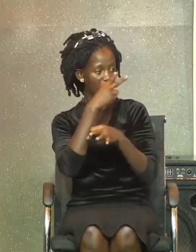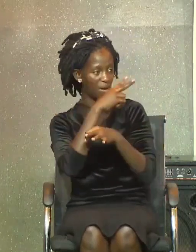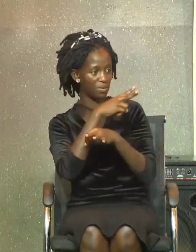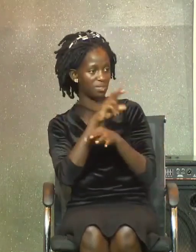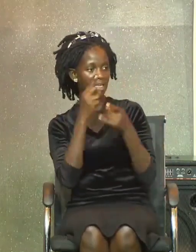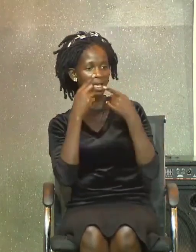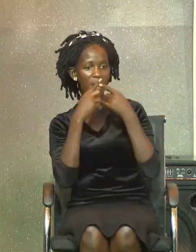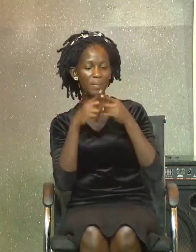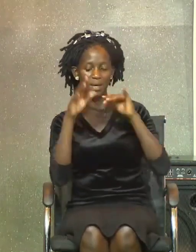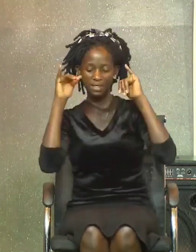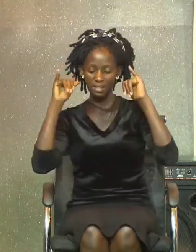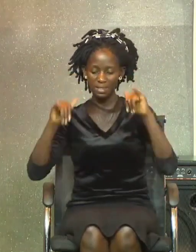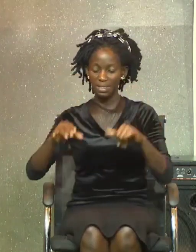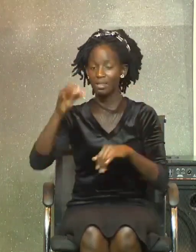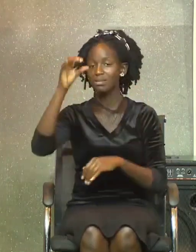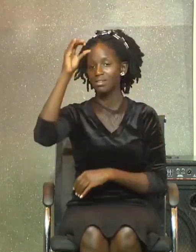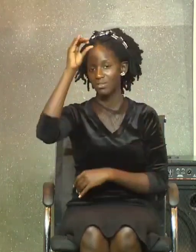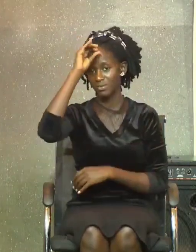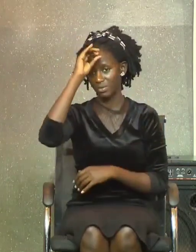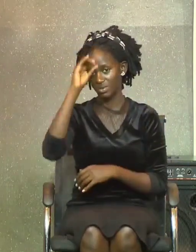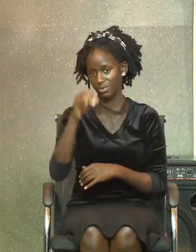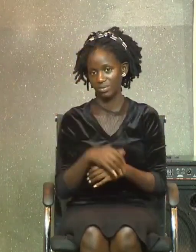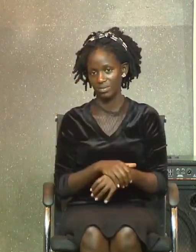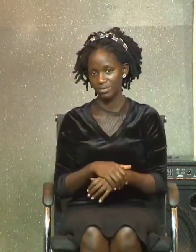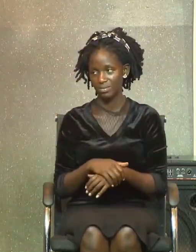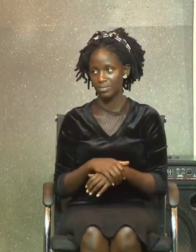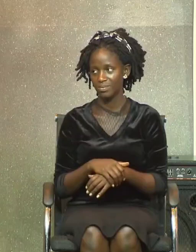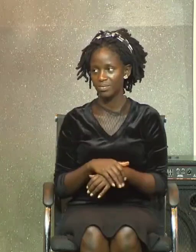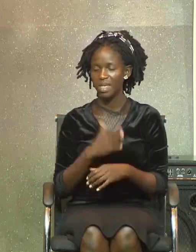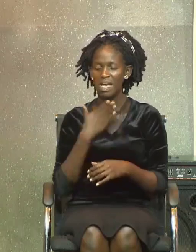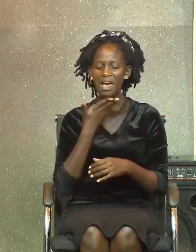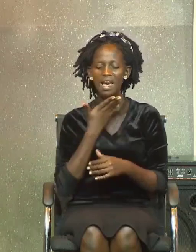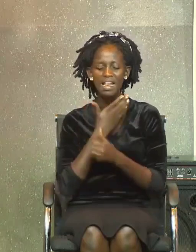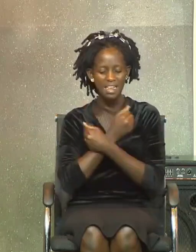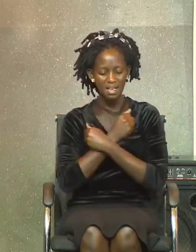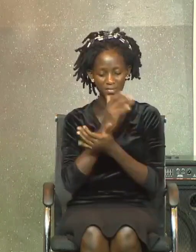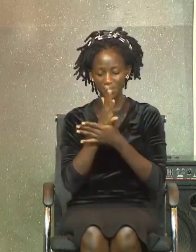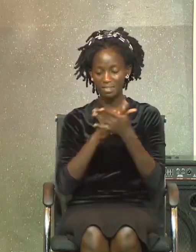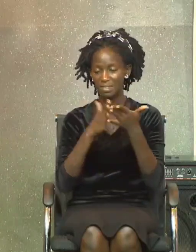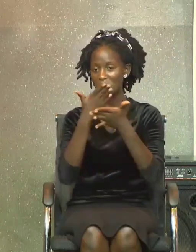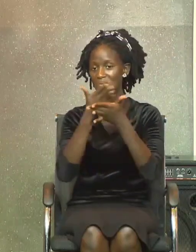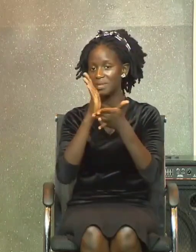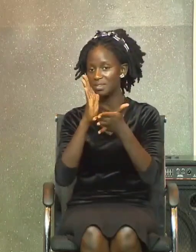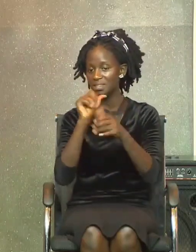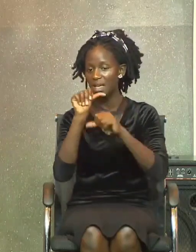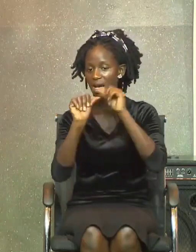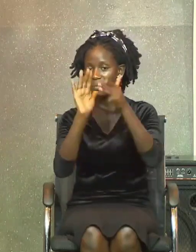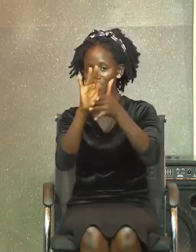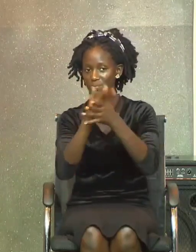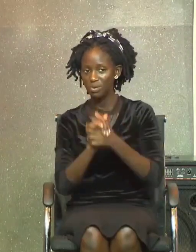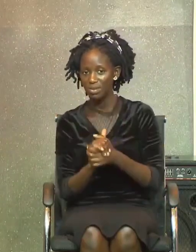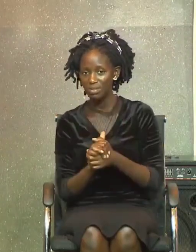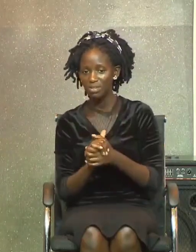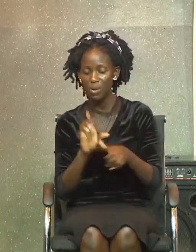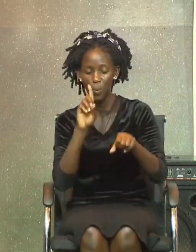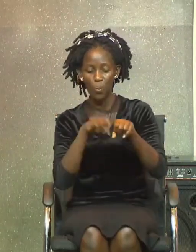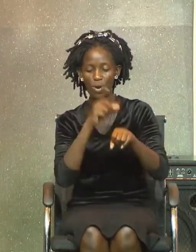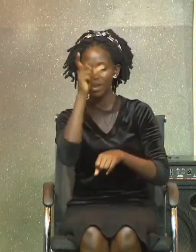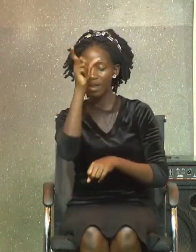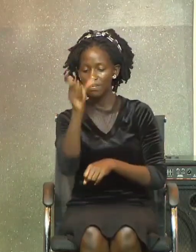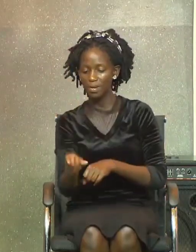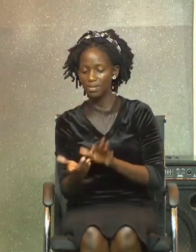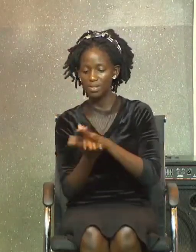naye mbeere ng'asiriwadde ninamu kapaati akanyumira ennyo mu muntu okufuuka